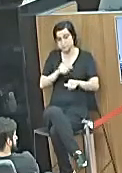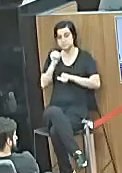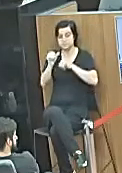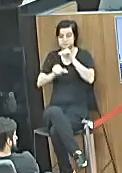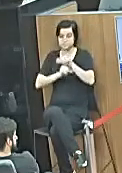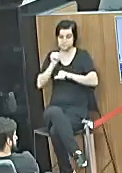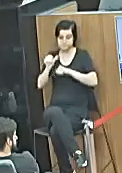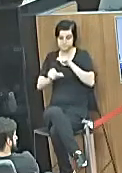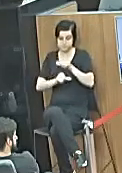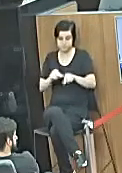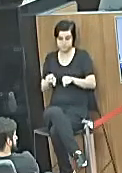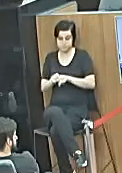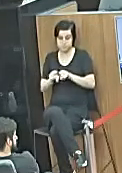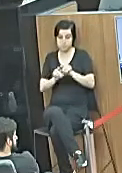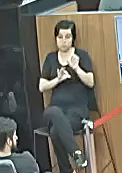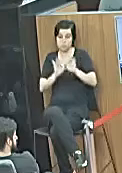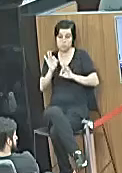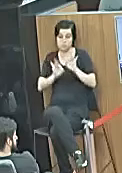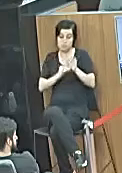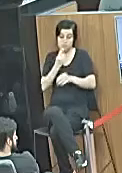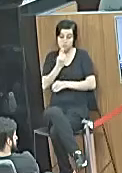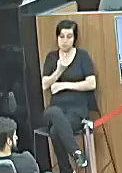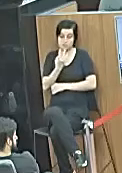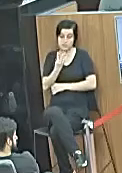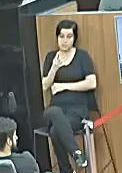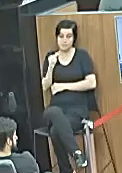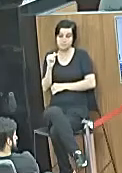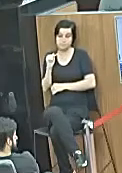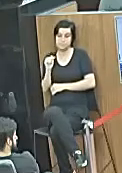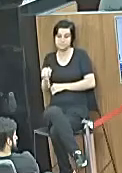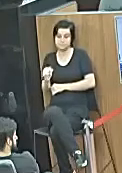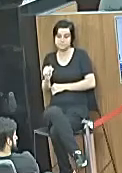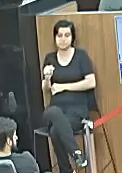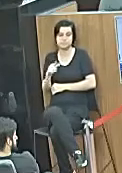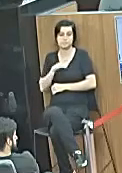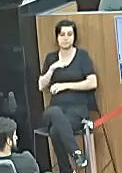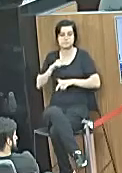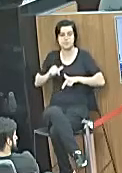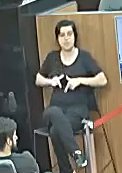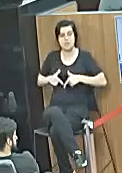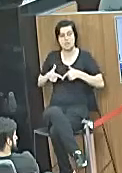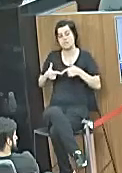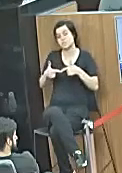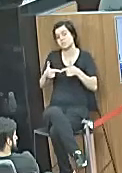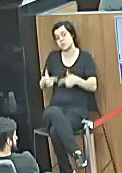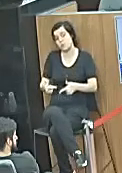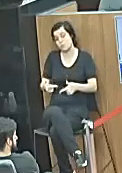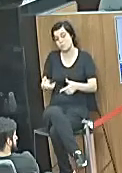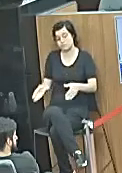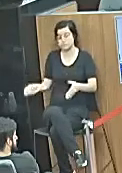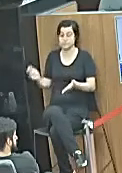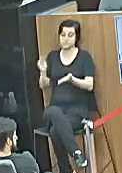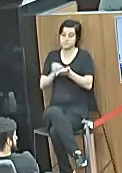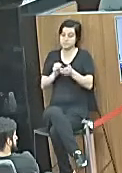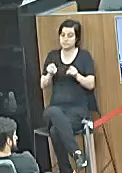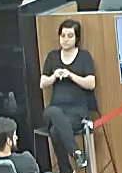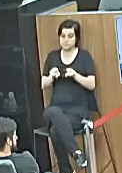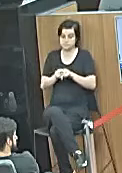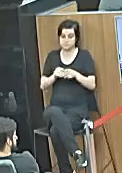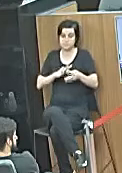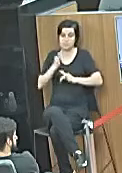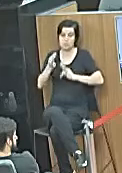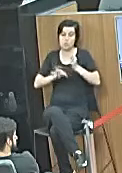no âmbito do programa 147 as ações implementação de tecnologia social